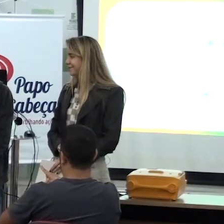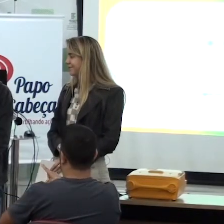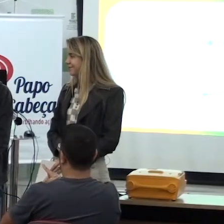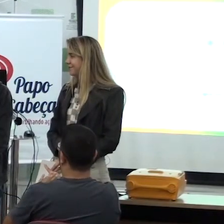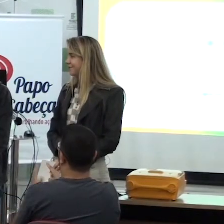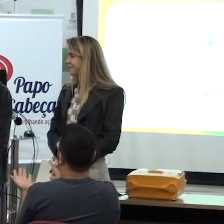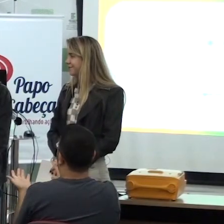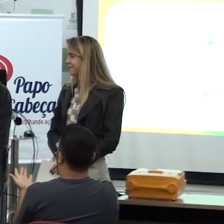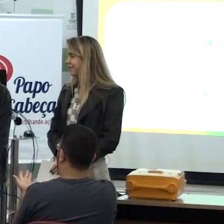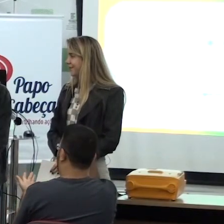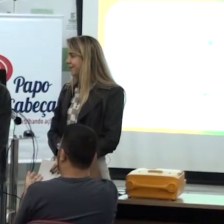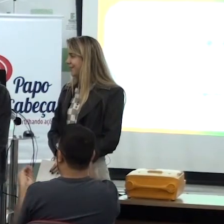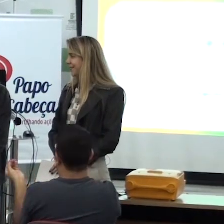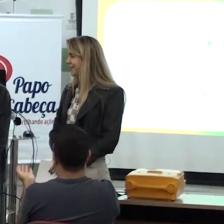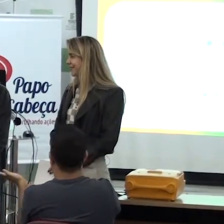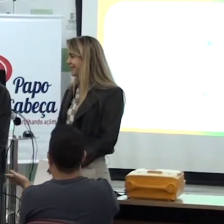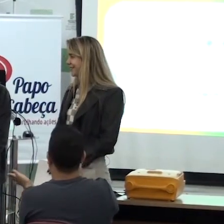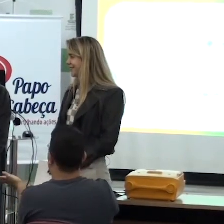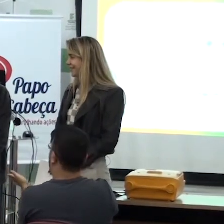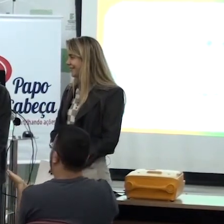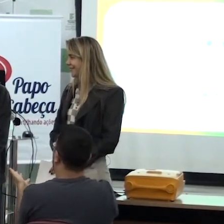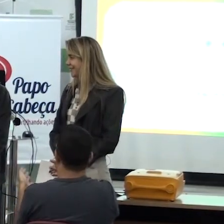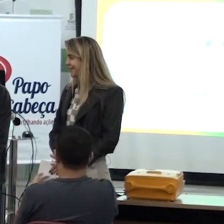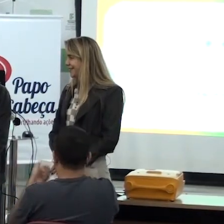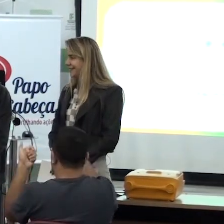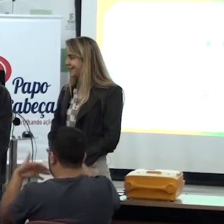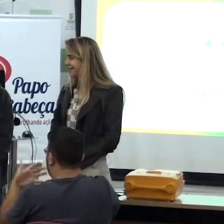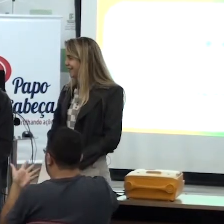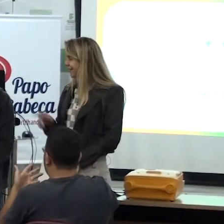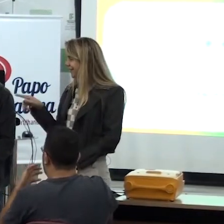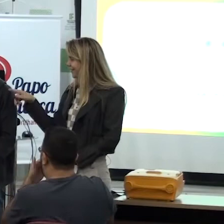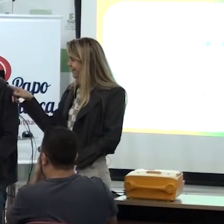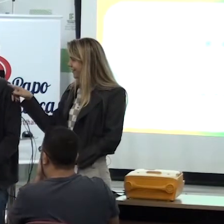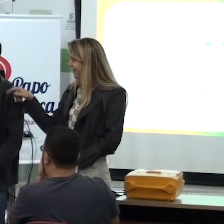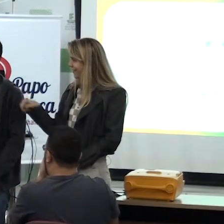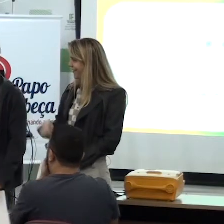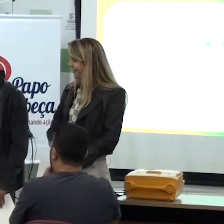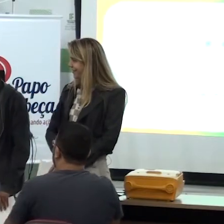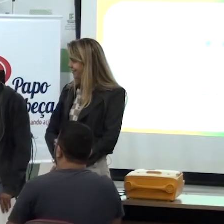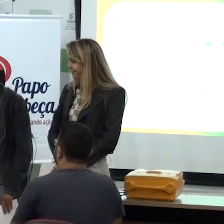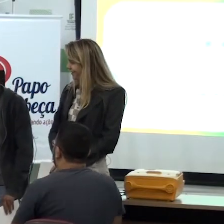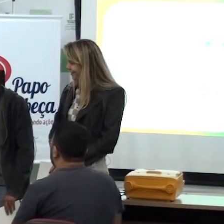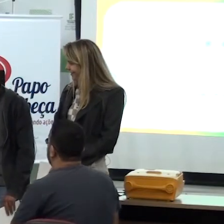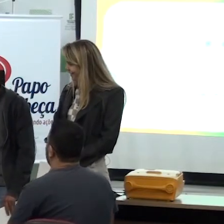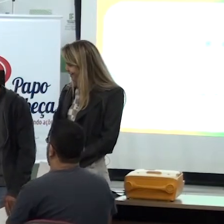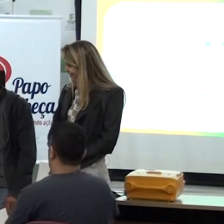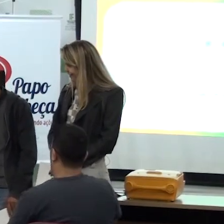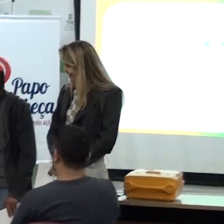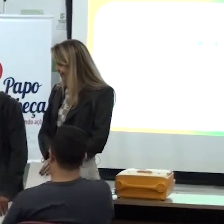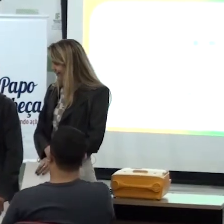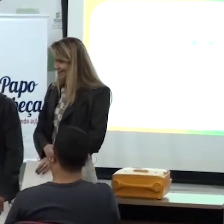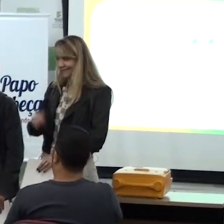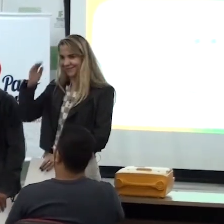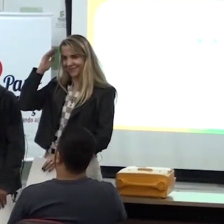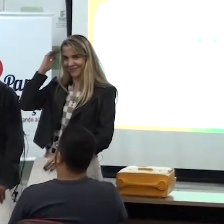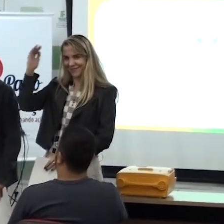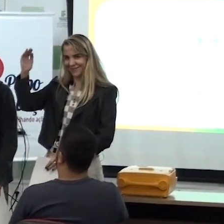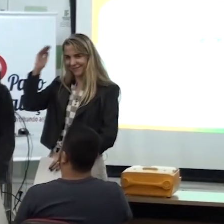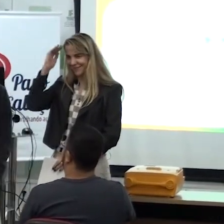à acessibilidade. Vocês querem falar alguma coisa para destacar?